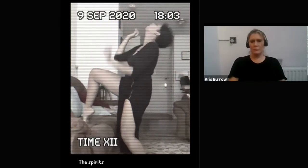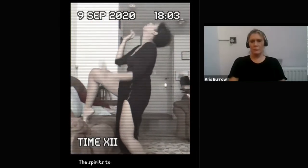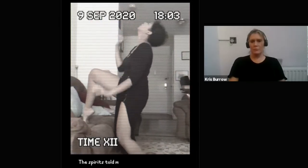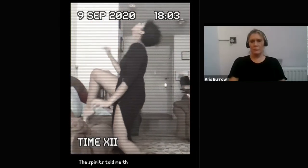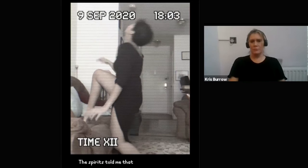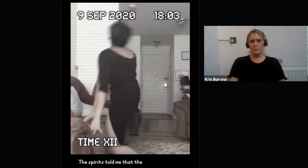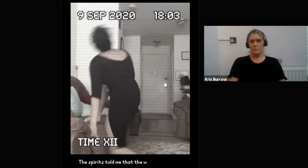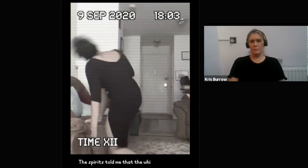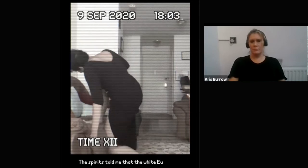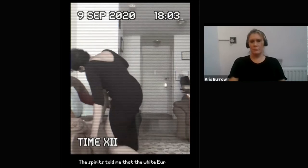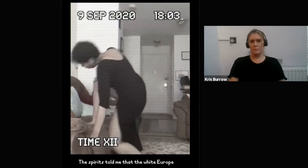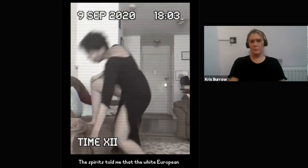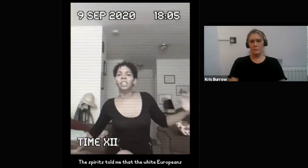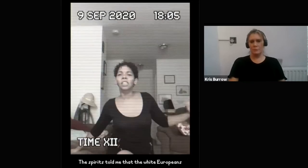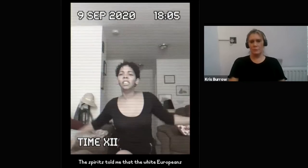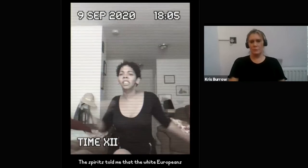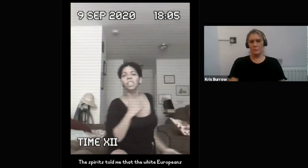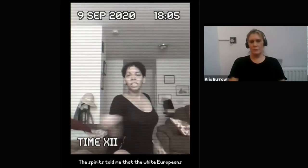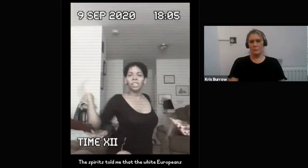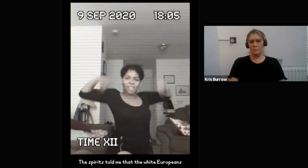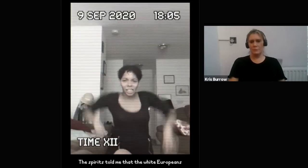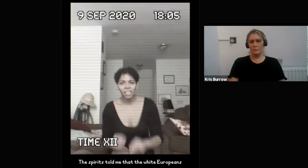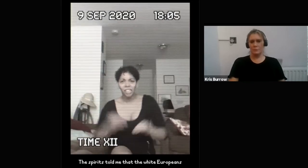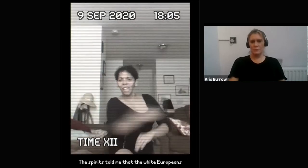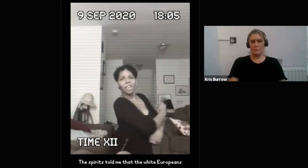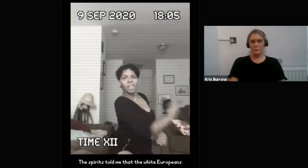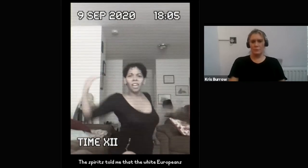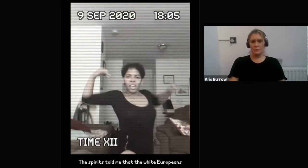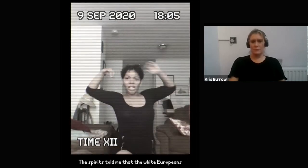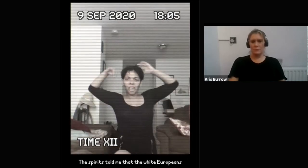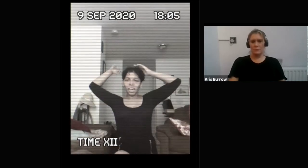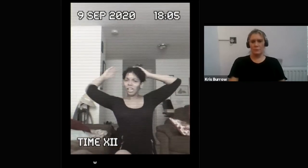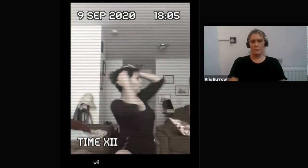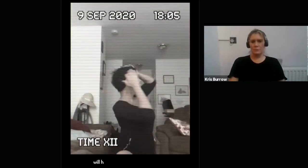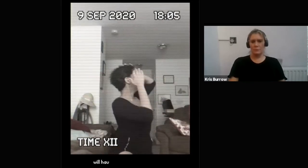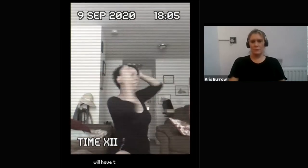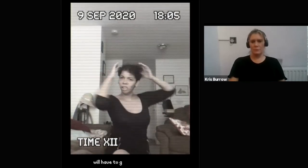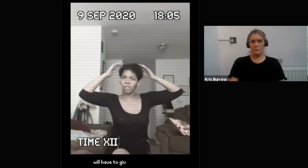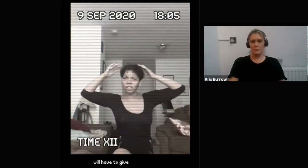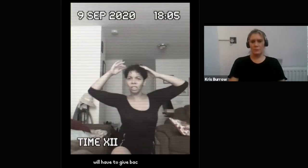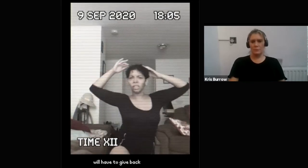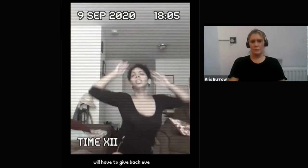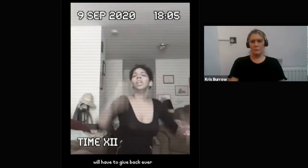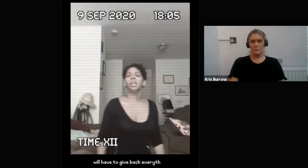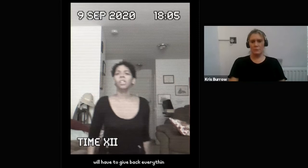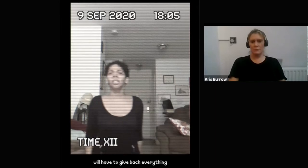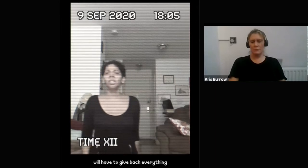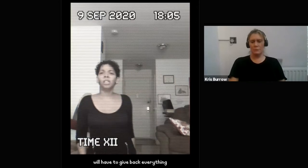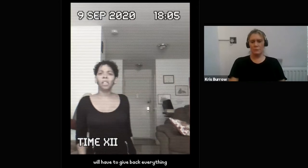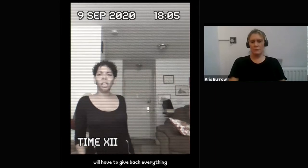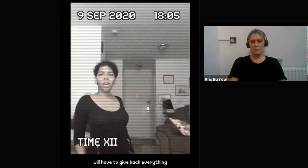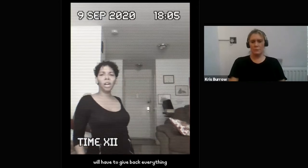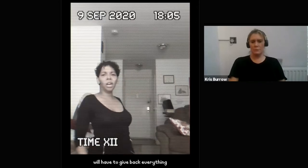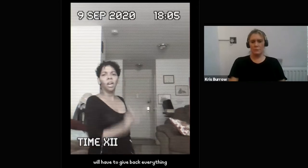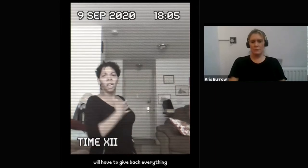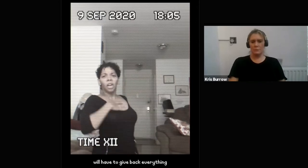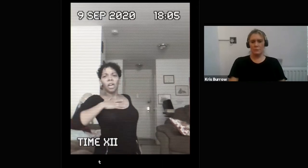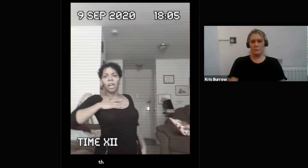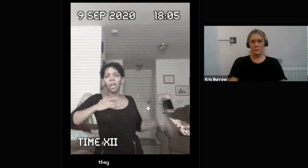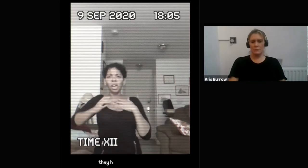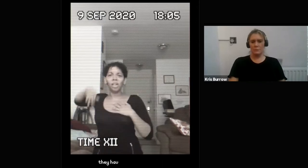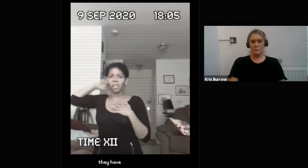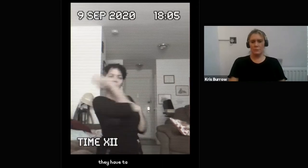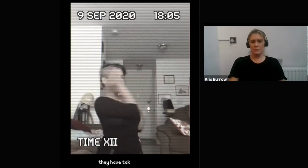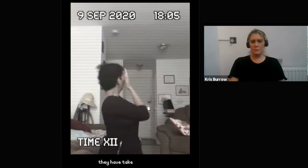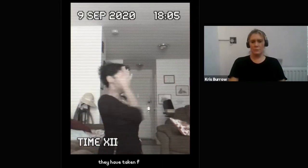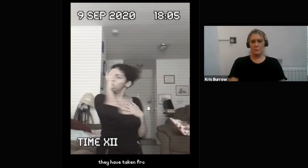Los espíritus indios me dicen que los europeos van a retornar todo lo